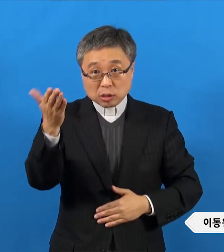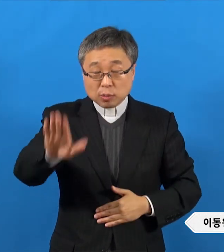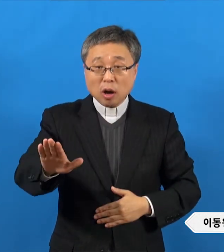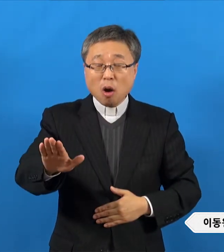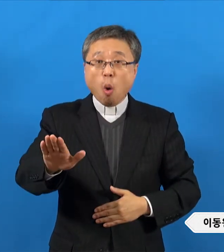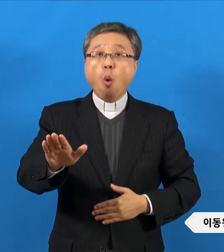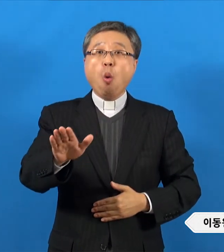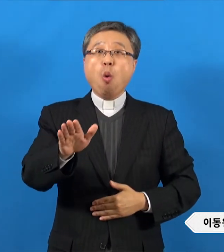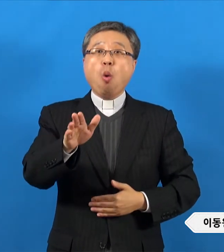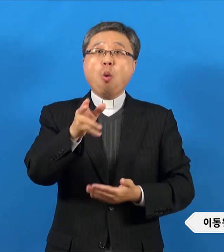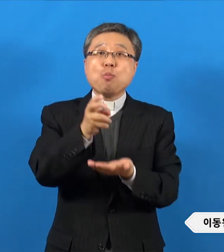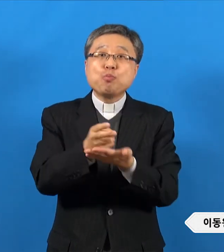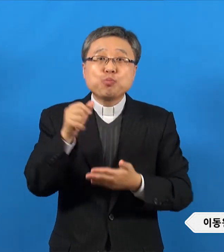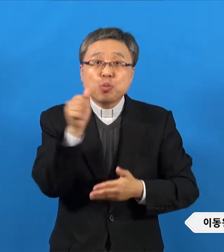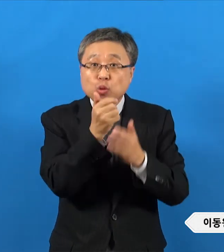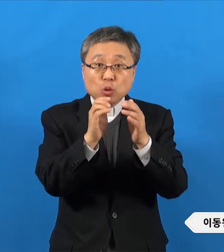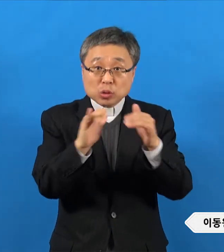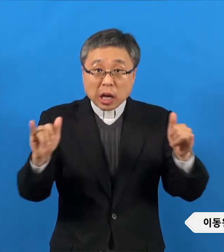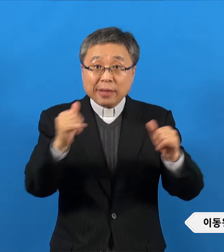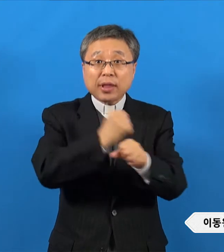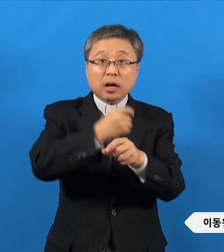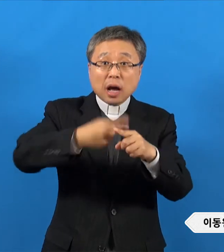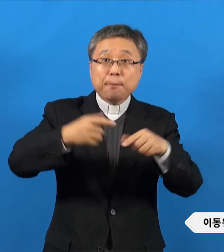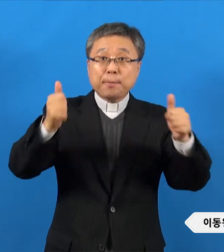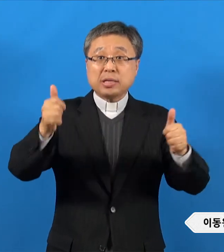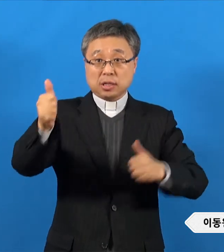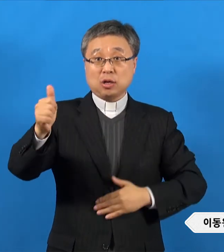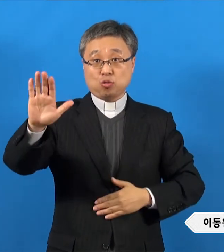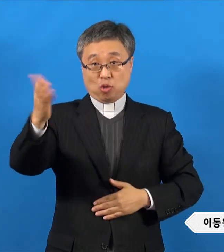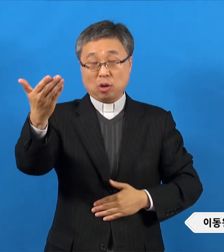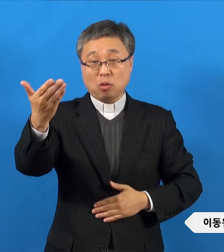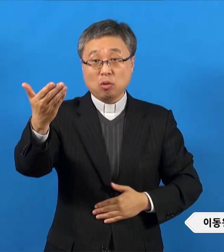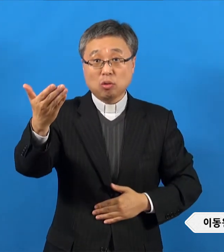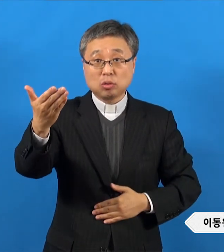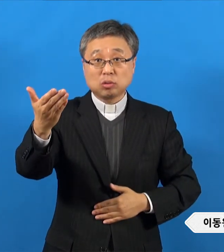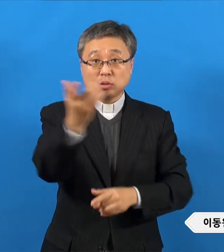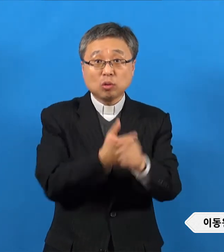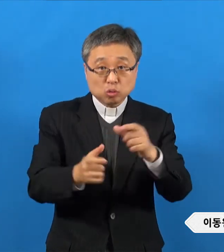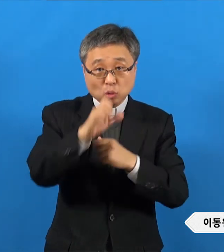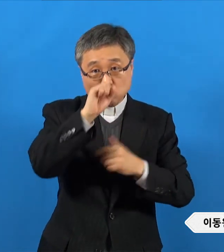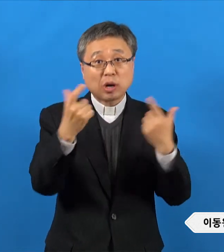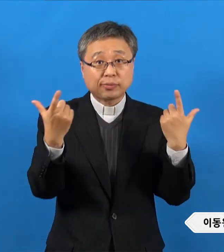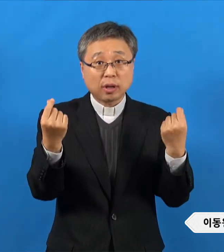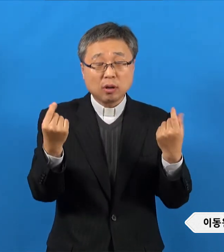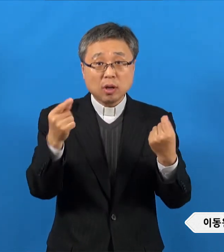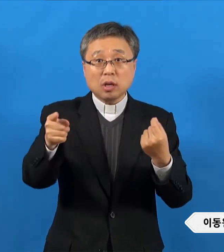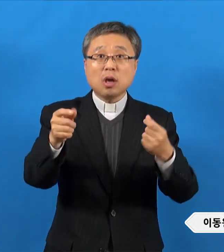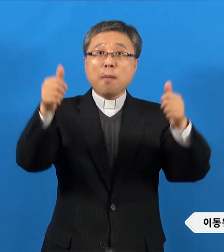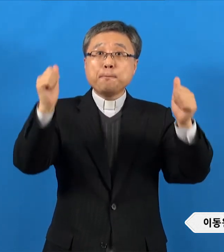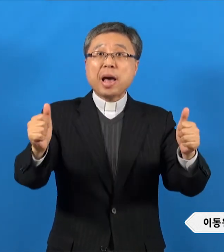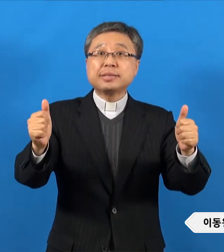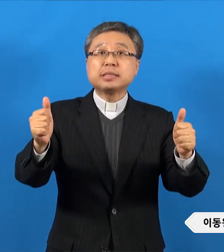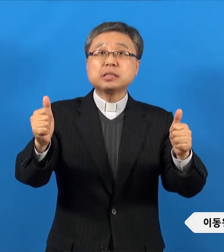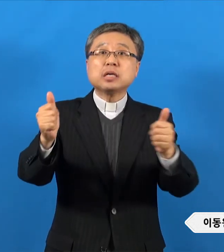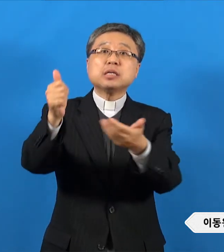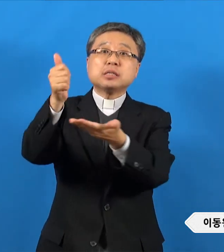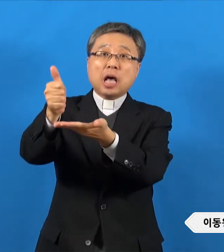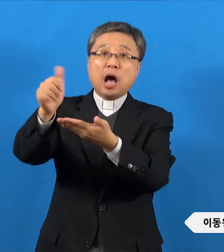있는 분들이 판사가 돼요. 저는 그게 더 좋은 제도라고 생각을 해요. 이분이 판사가 된 거예요. 판사가 되어서 자기 케이스를 보다가